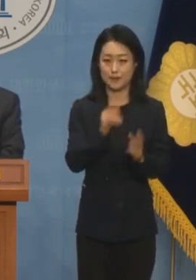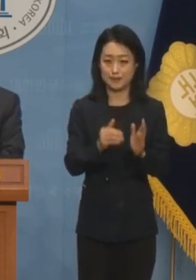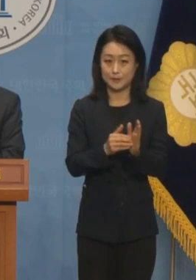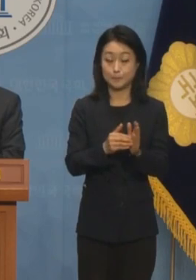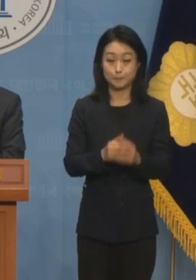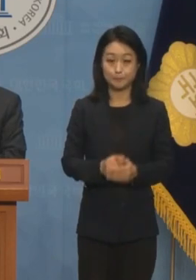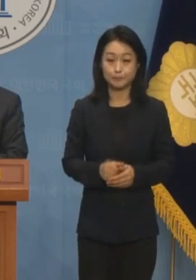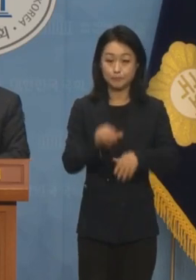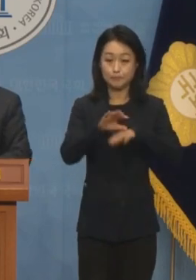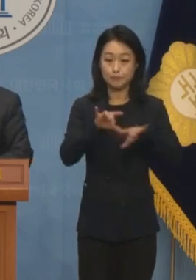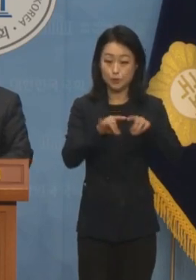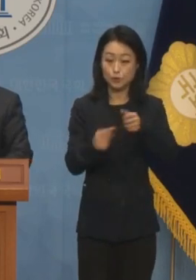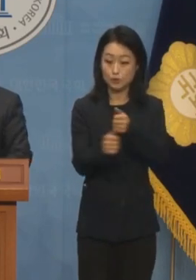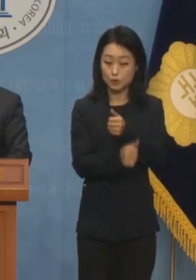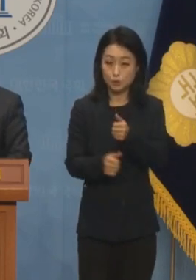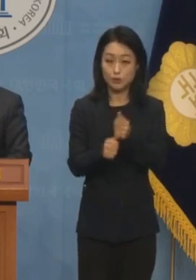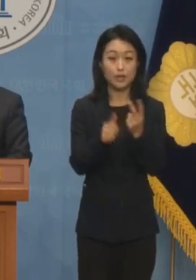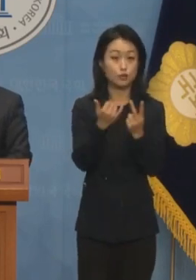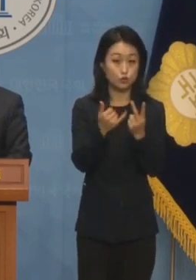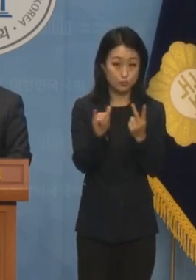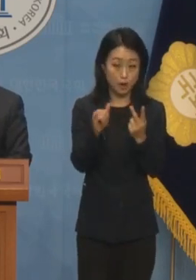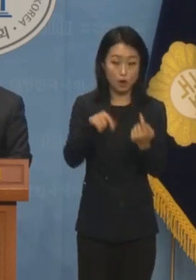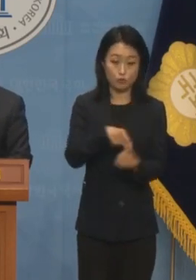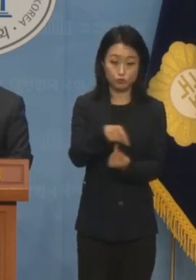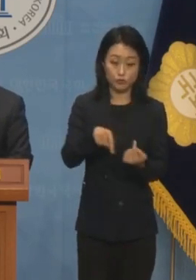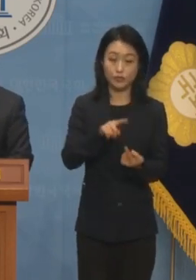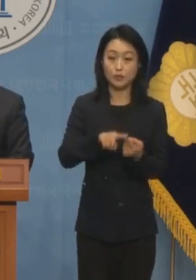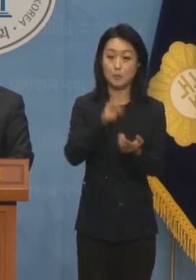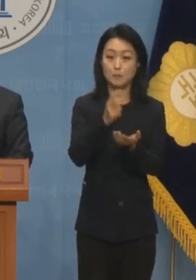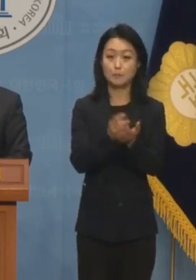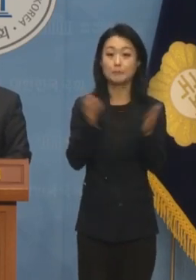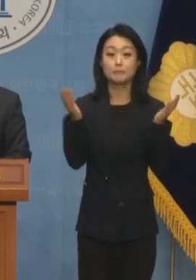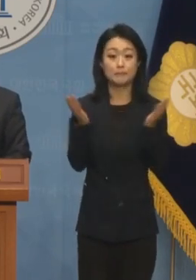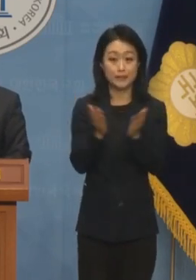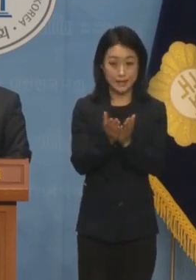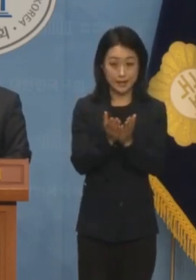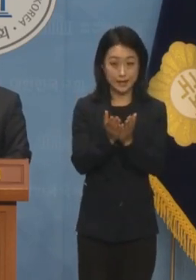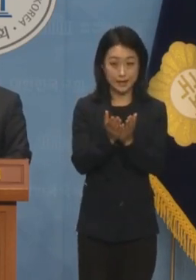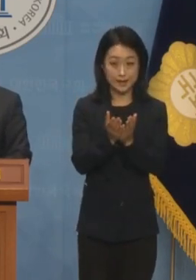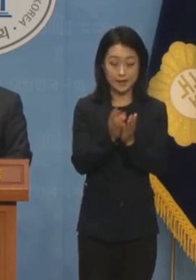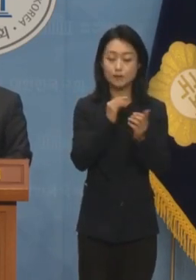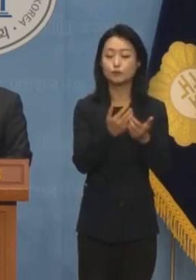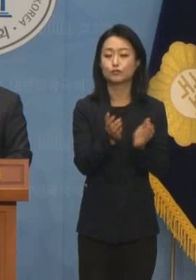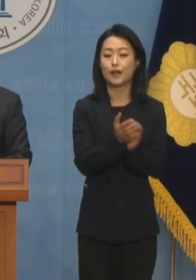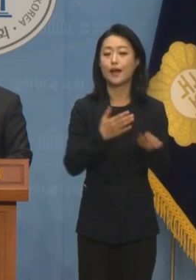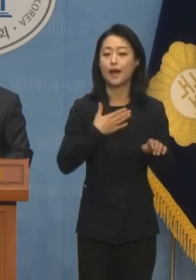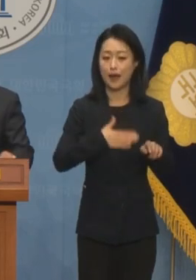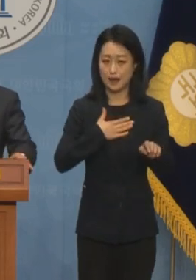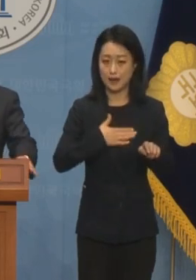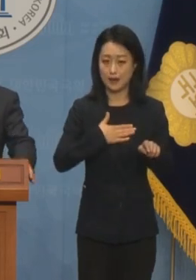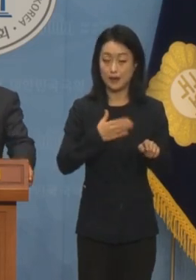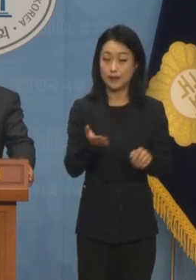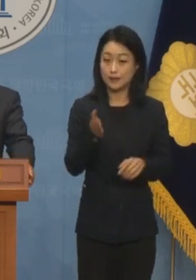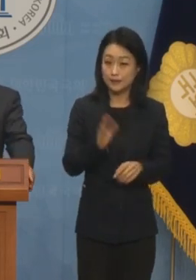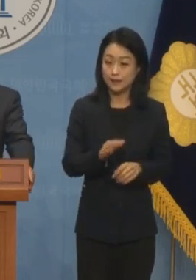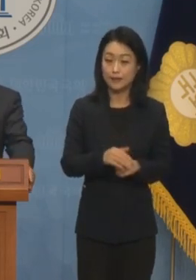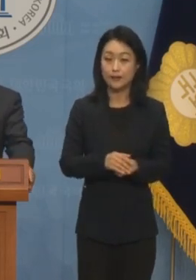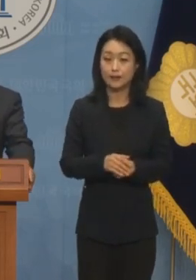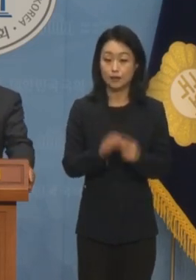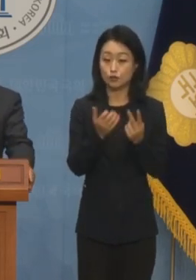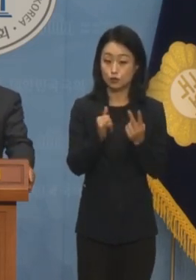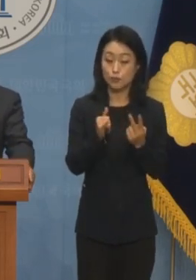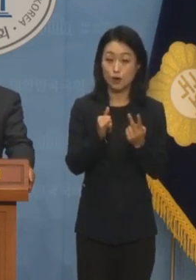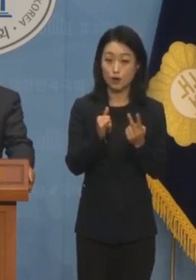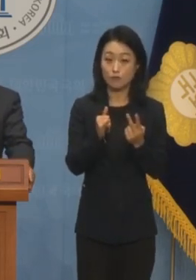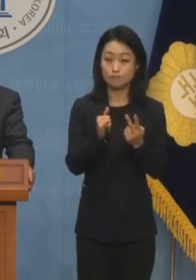체제에는 아무런 법적 실제적 문제가 없다는 것을 민주당도 알고 있음에도 불구하고 방통위 2인